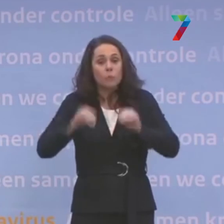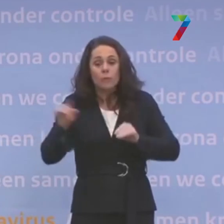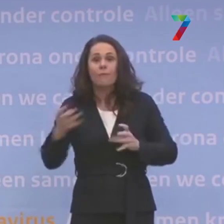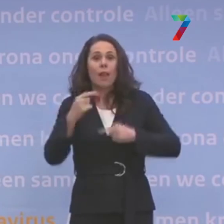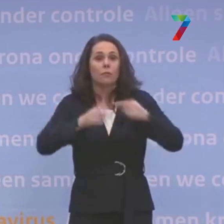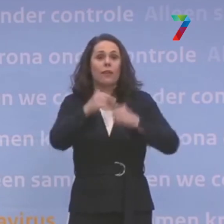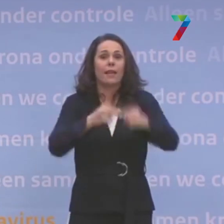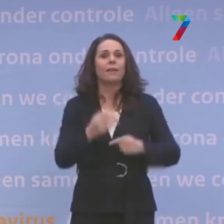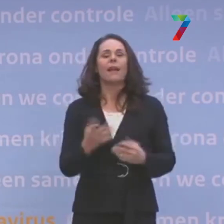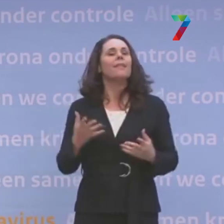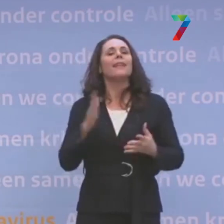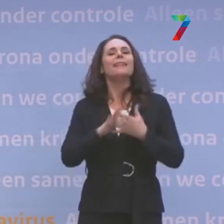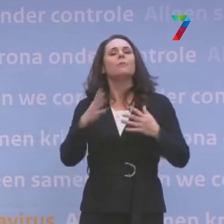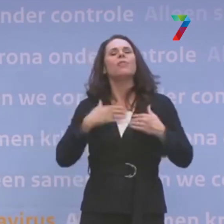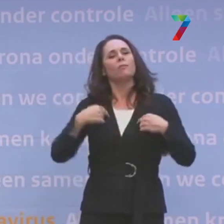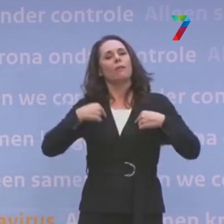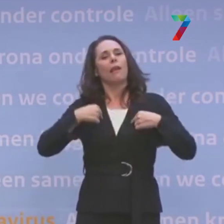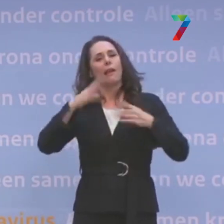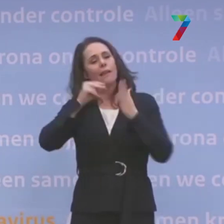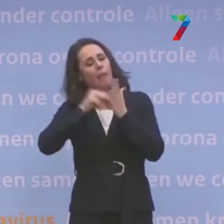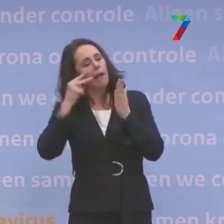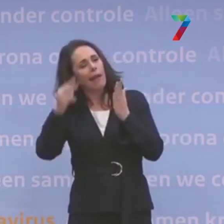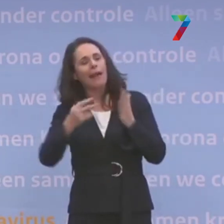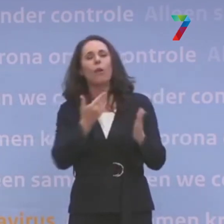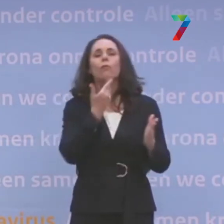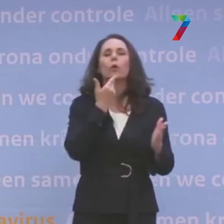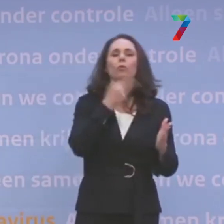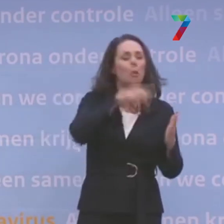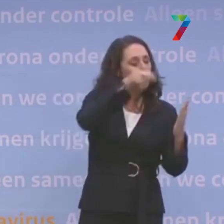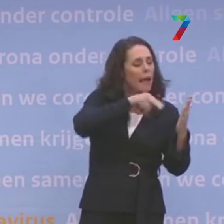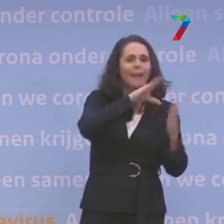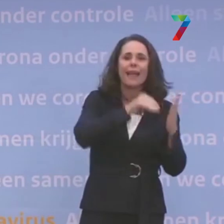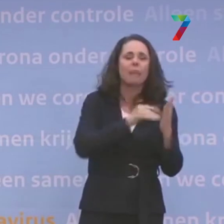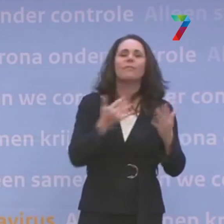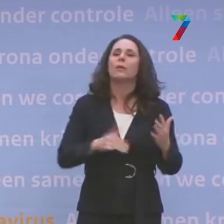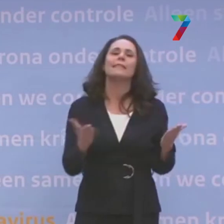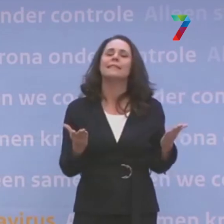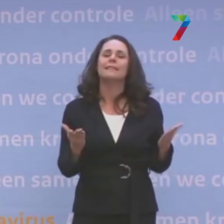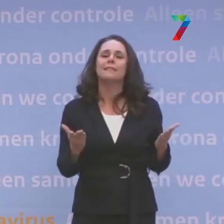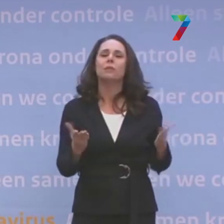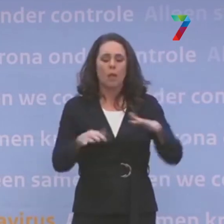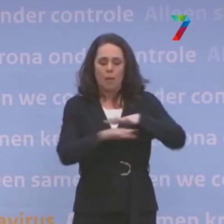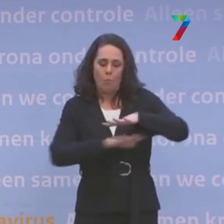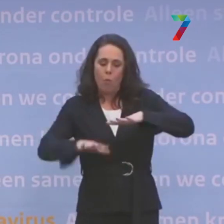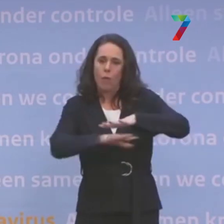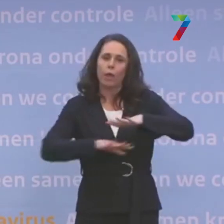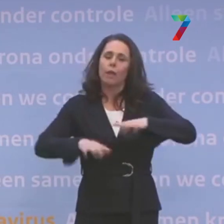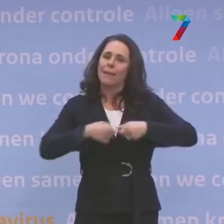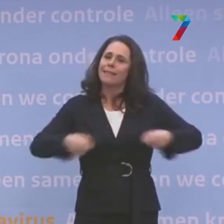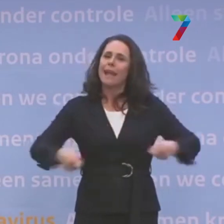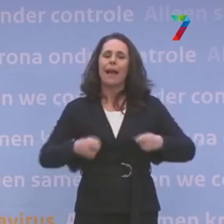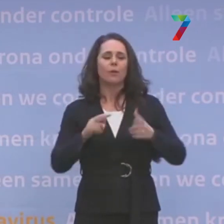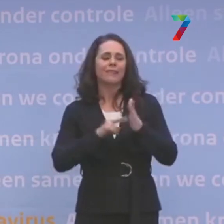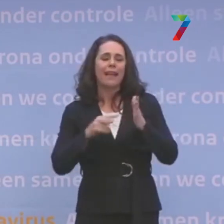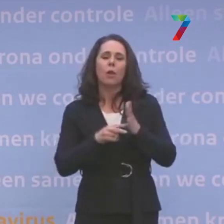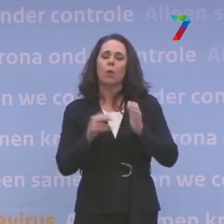dat ik in die app kan kijken of Hugo de Jonge of wie dan ook. Dus dat moet je regelen. Iedereen wil dat onderliggende materiaal technisch en technologisch